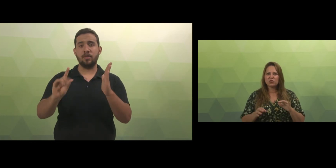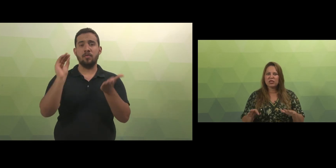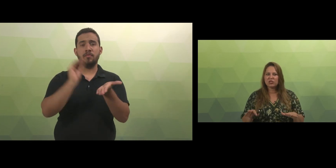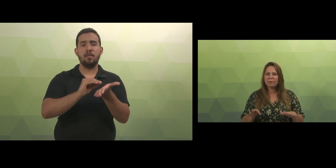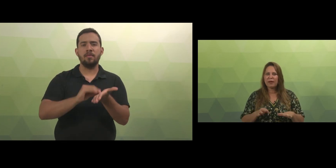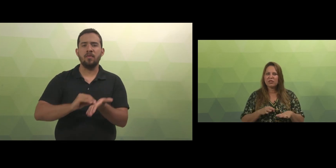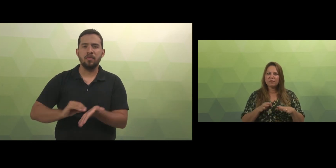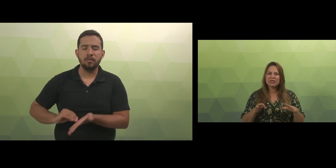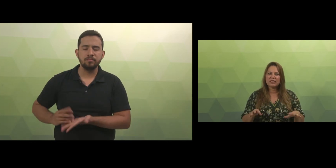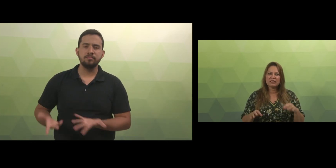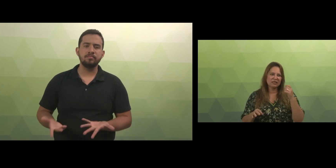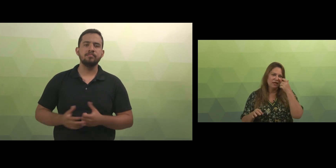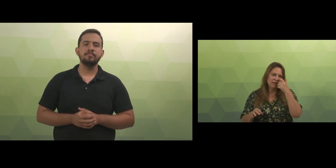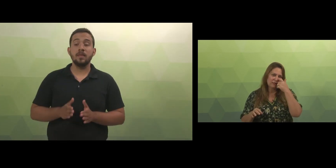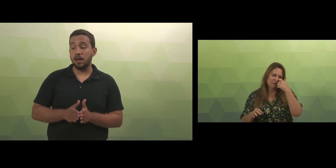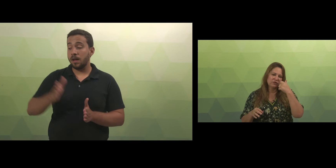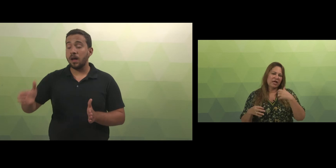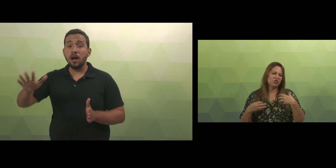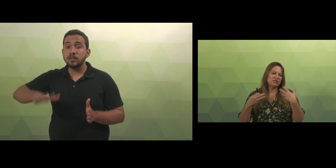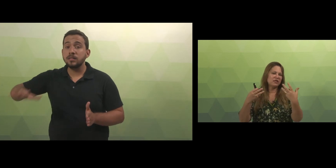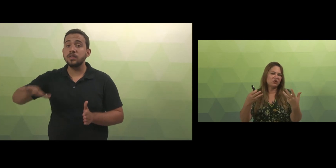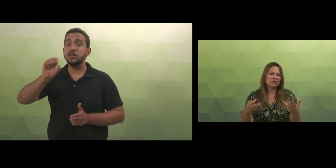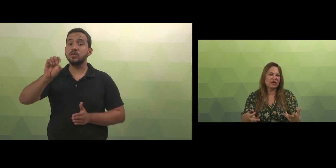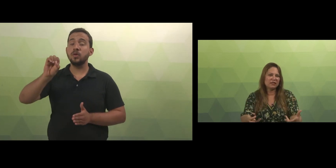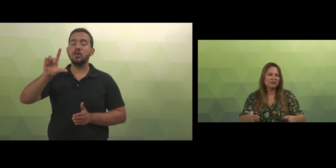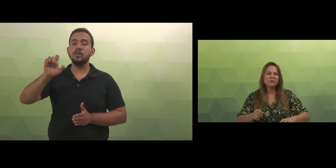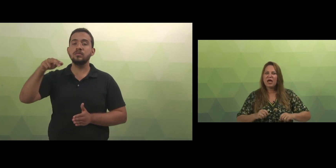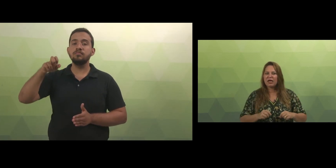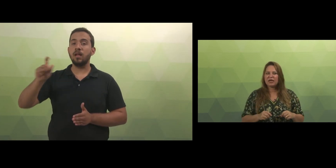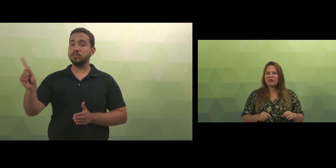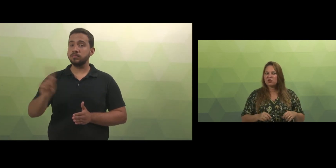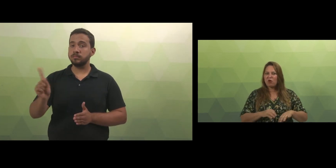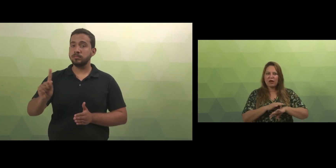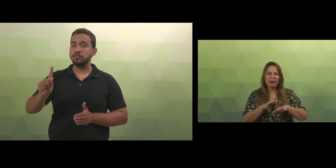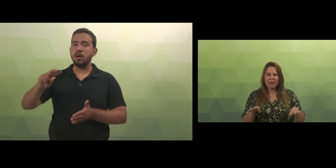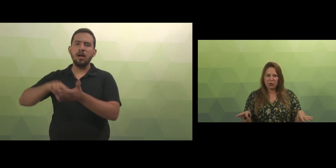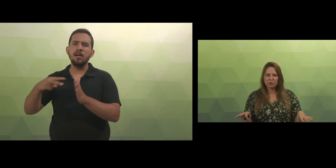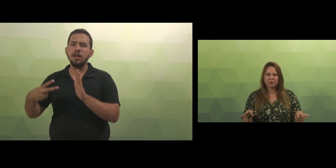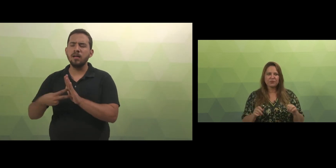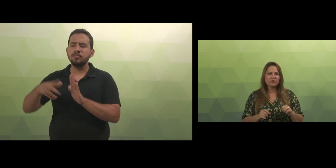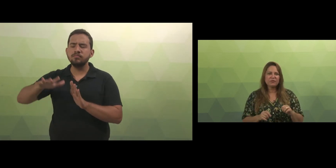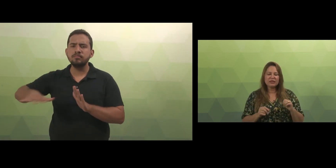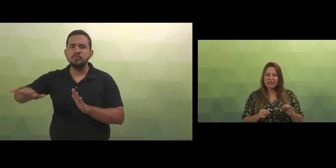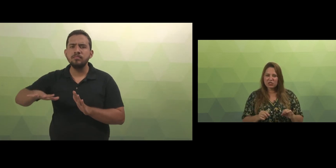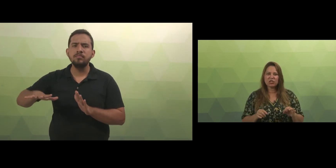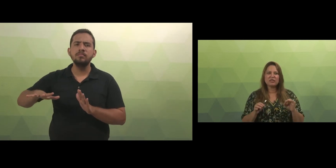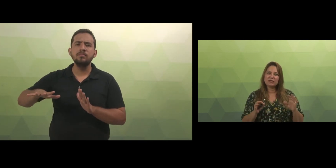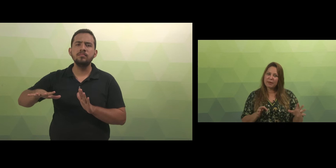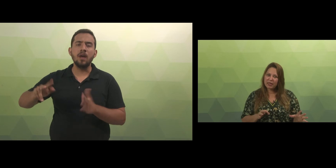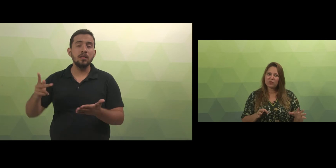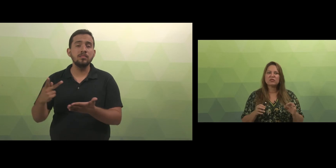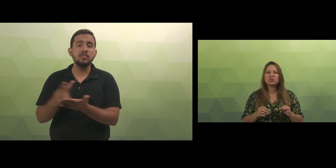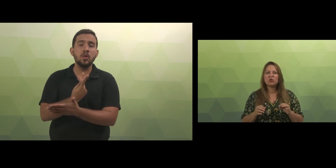norma jurídica permite a presença da vontade exteriorizada através de qualquer meio, desde que